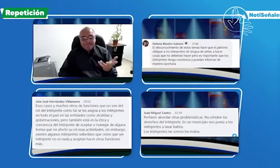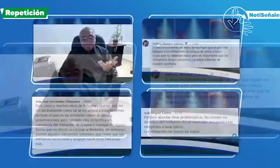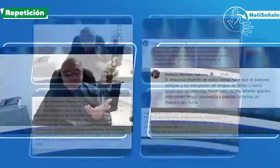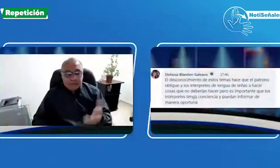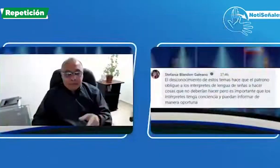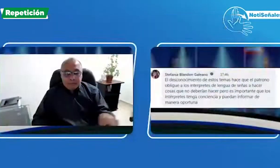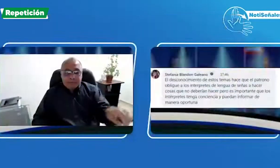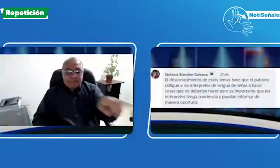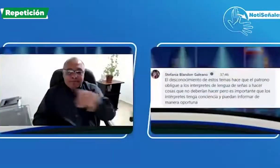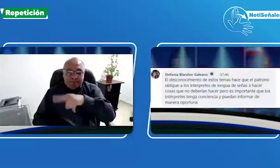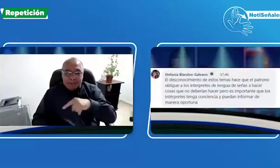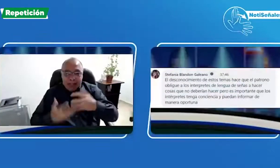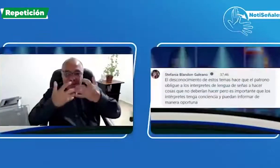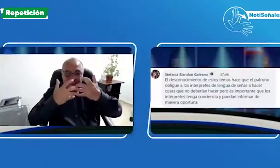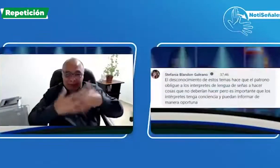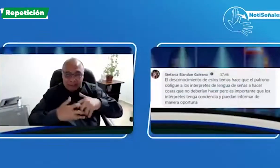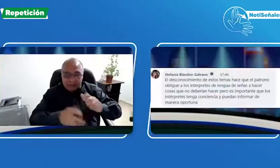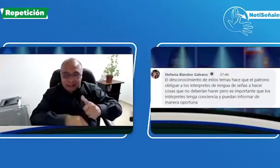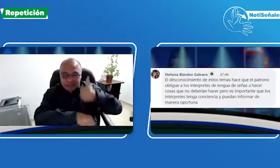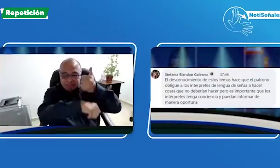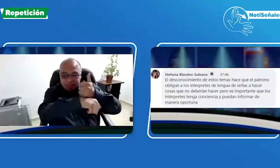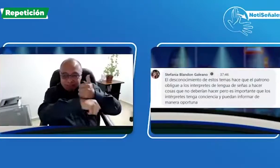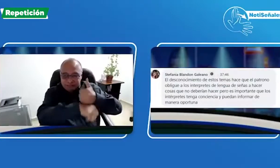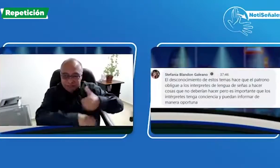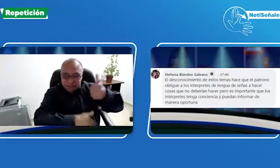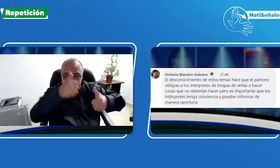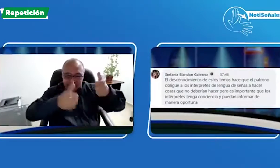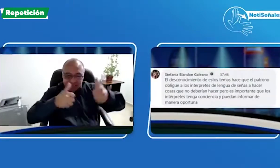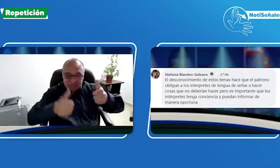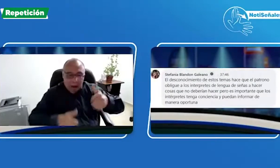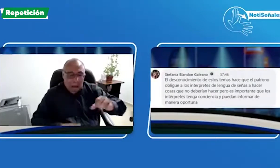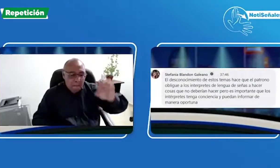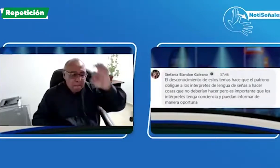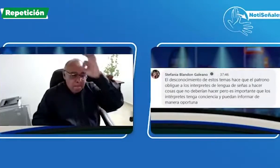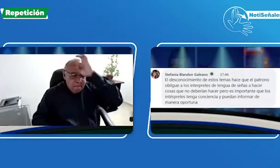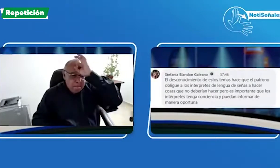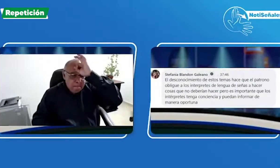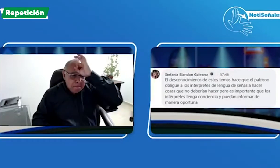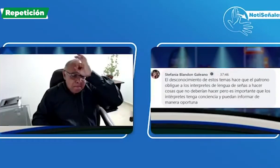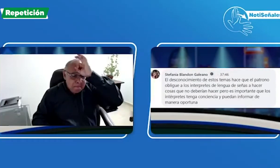Deja allí Su reflexión Su comentario En nuestro Facebook Live Y nos dice Bueno